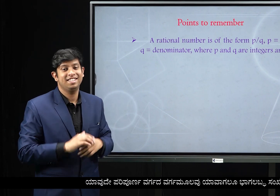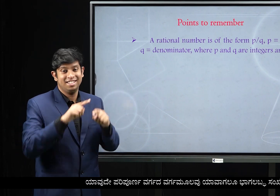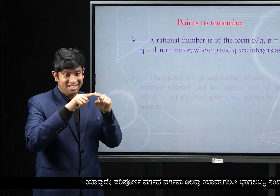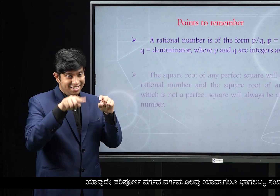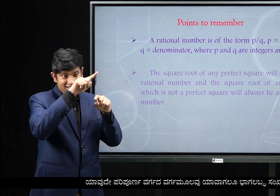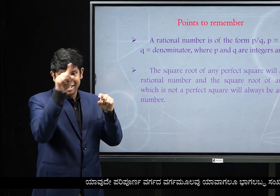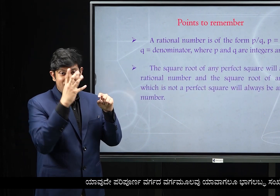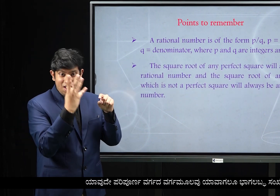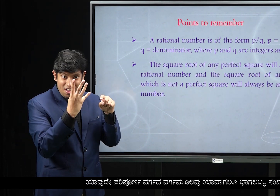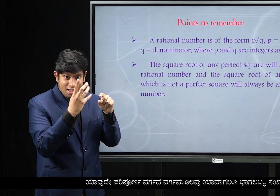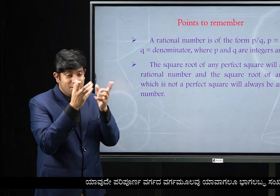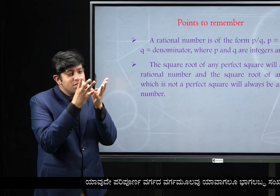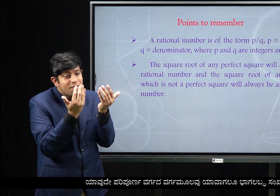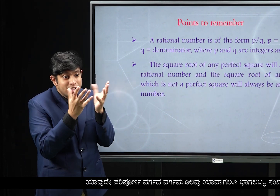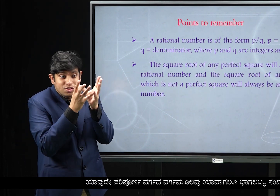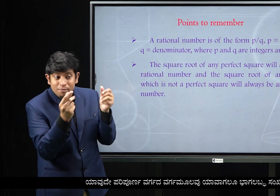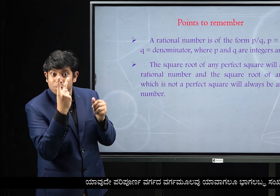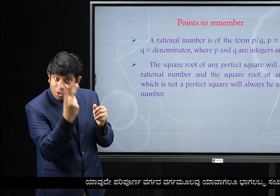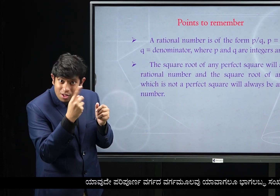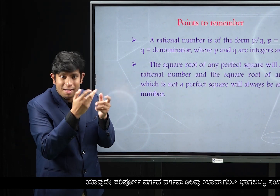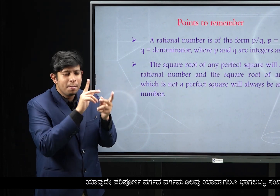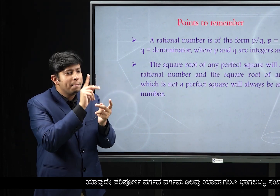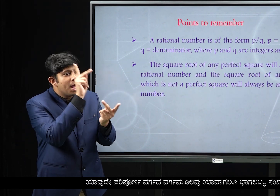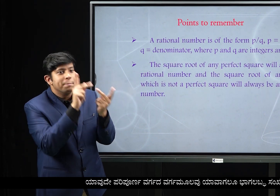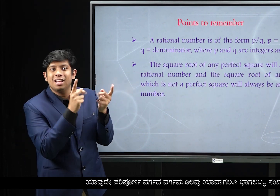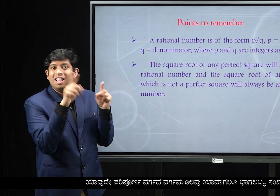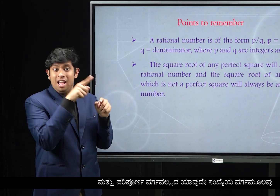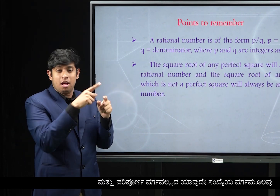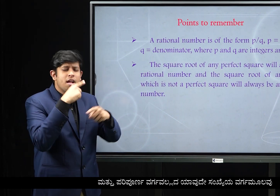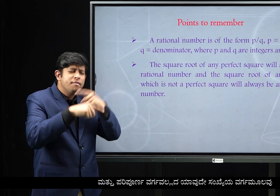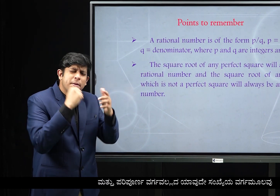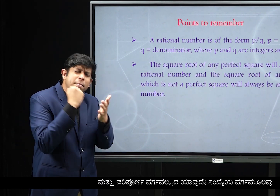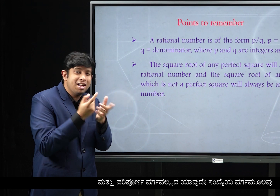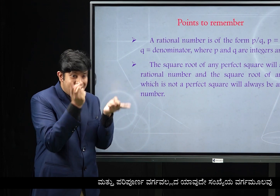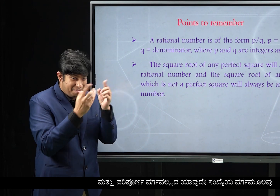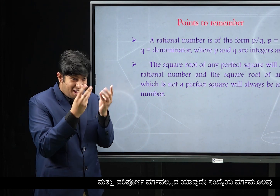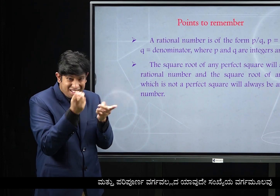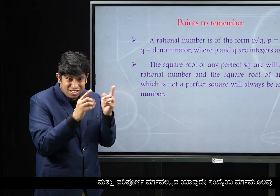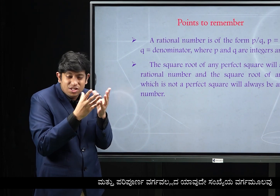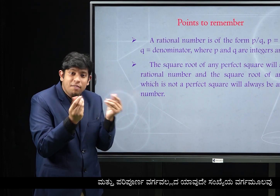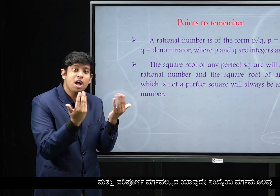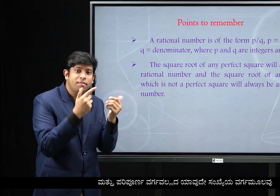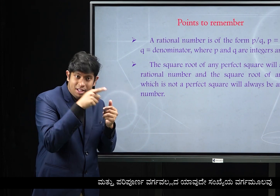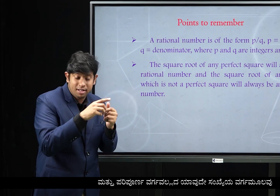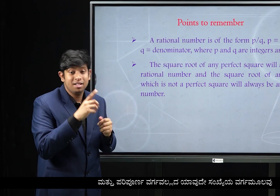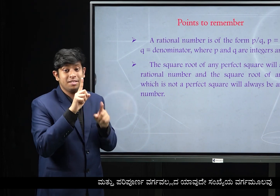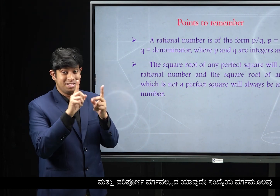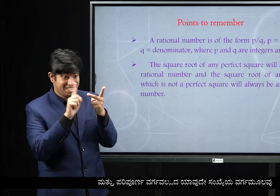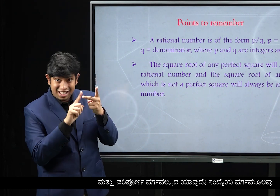ಯಾವುದೇ ಪರಿಪೂರ್ಣ ವರ್ಗದ ವರ್ಗಮೂಲವು ಯಾವಾಗಲೂ ಭಾಗಲಬ್ಧ ಸಂಖ್ಯೆ ಮತ್ತು ಪರಿಪೂರ್ಣ ವರ್ಗವಲ್ಲದ ಯಾವುದೇ ಸಂಖ್ಯೆಯ